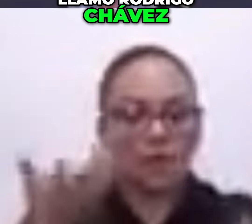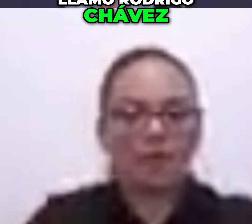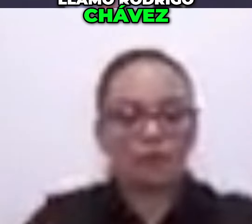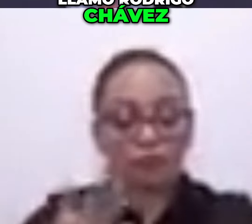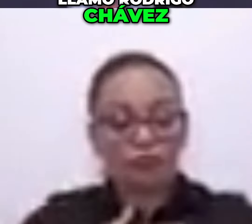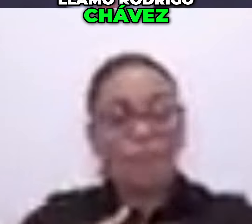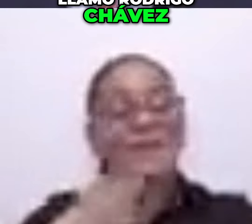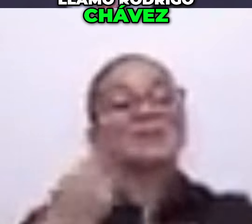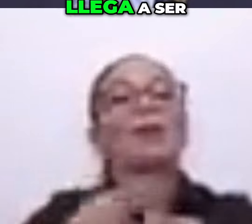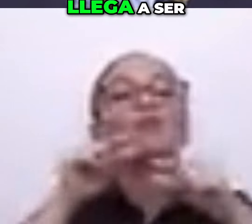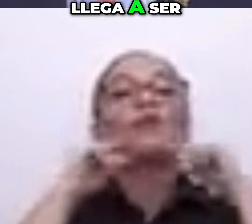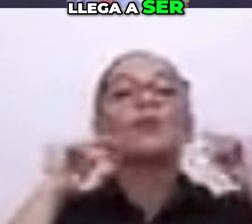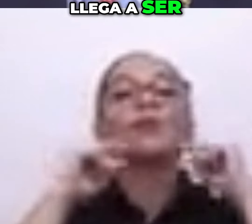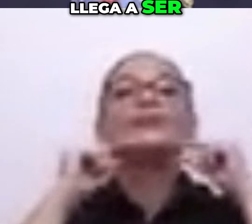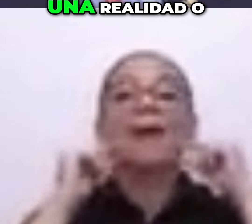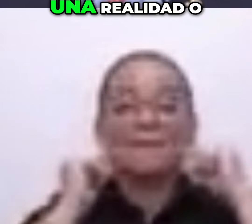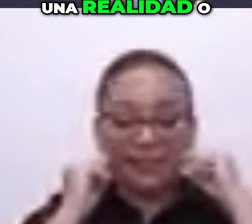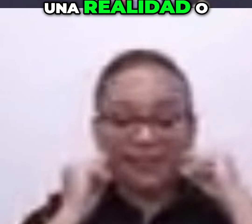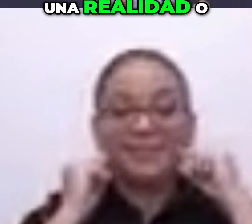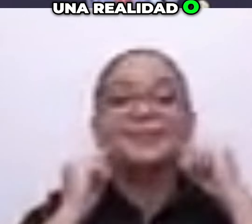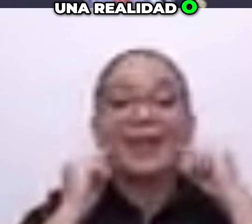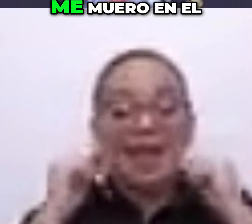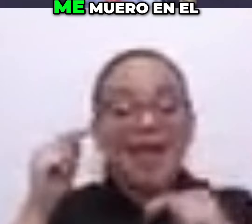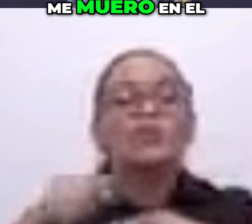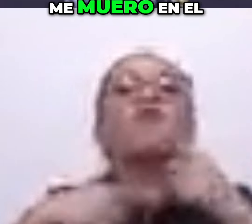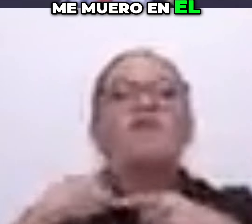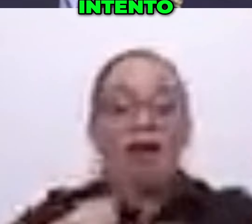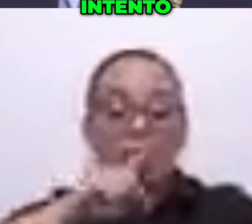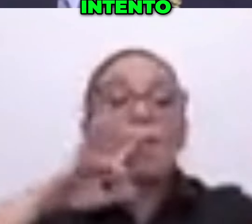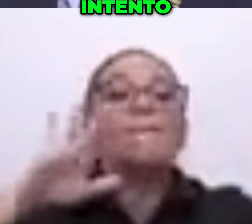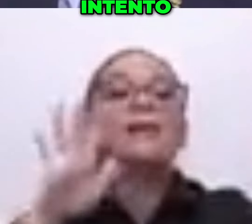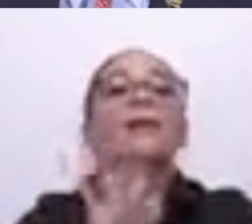Chávez, llega a ser una realidad o me muero en el intento.